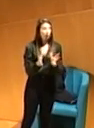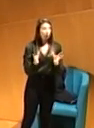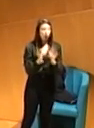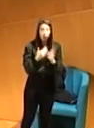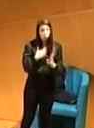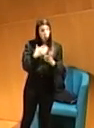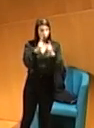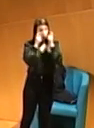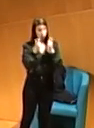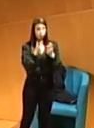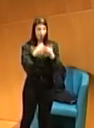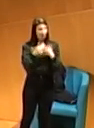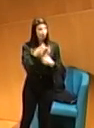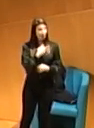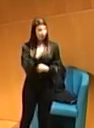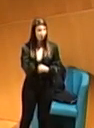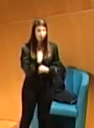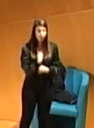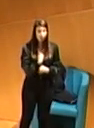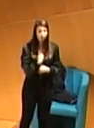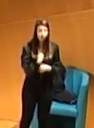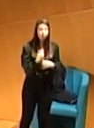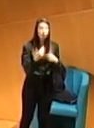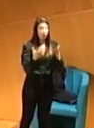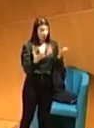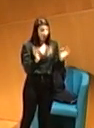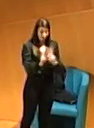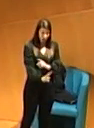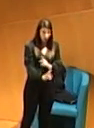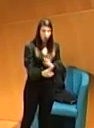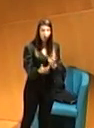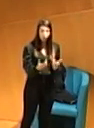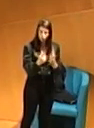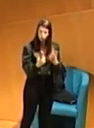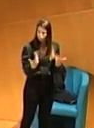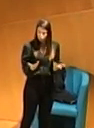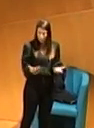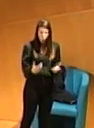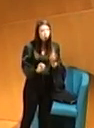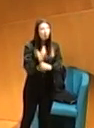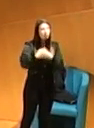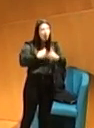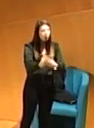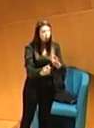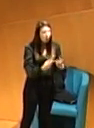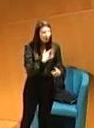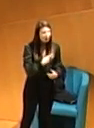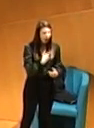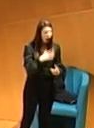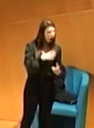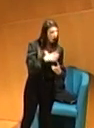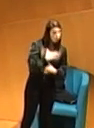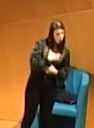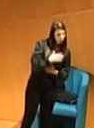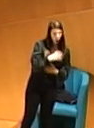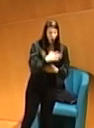formation, ben même de métier, les nouveaux médecins qui arrivent, il y en a qui vont avoir peur, et il y en a qui